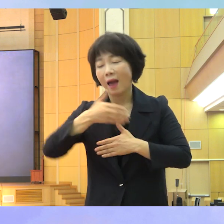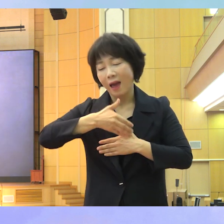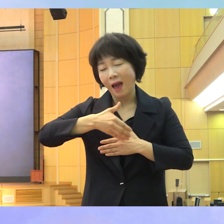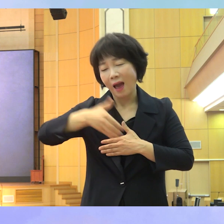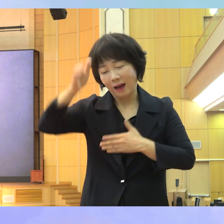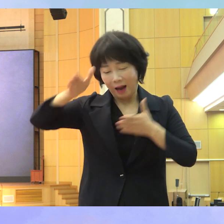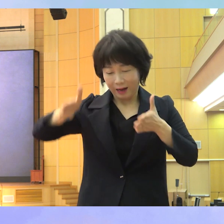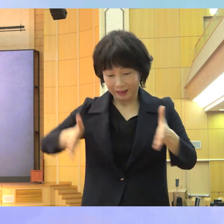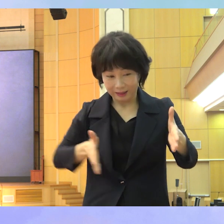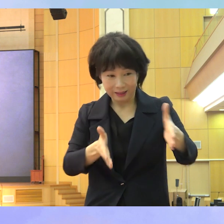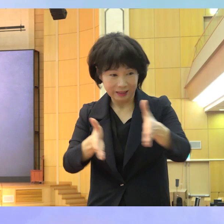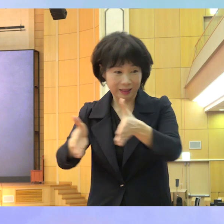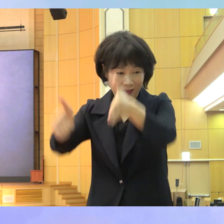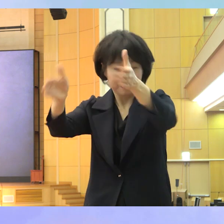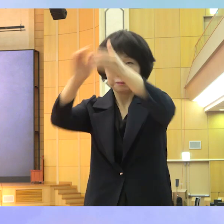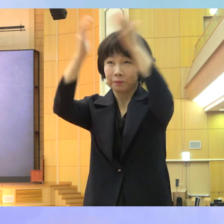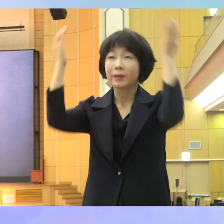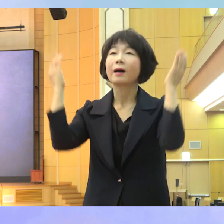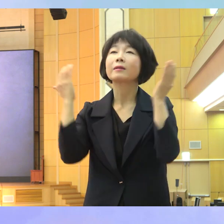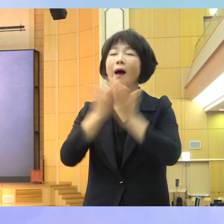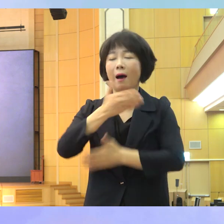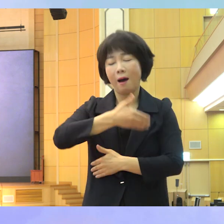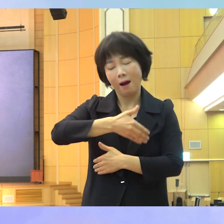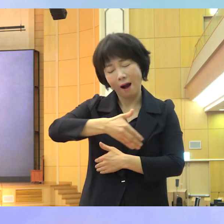나의 갈 길